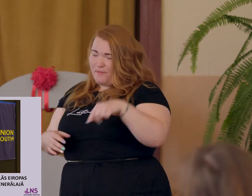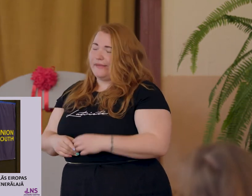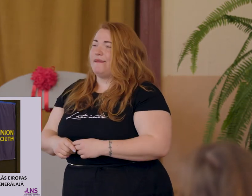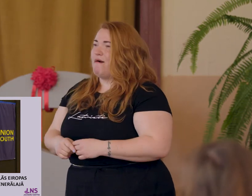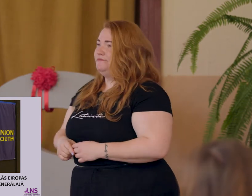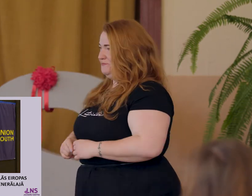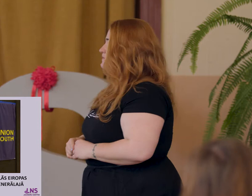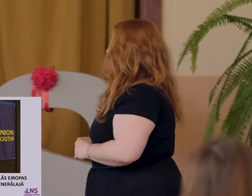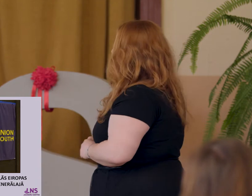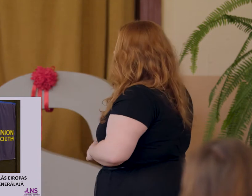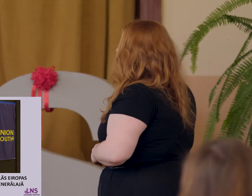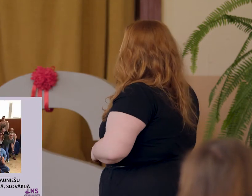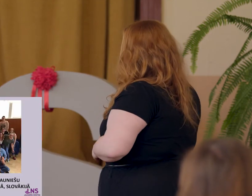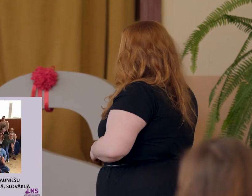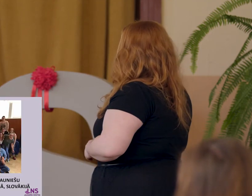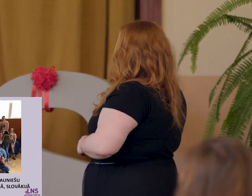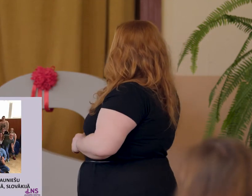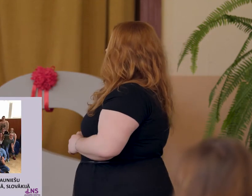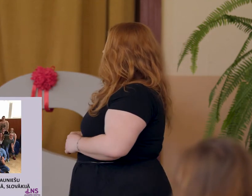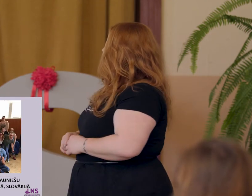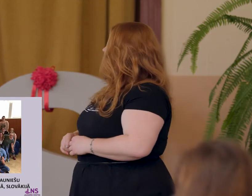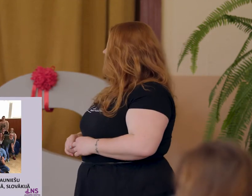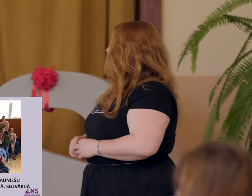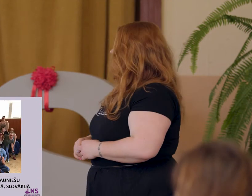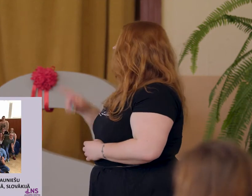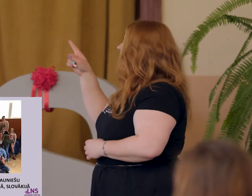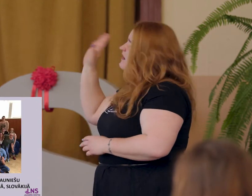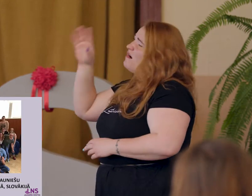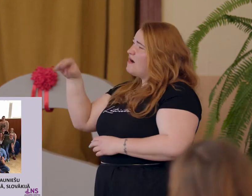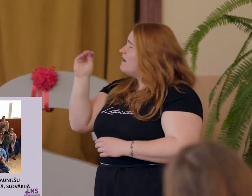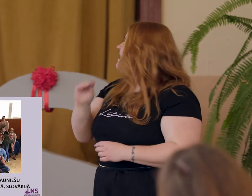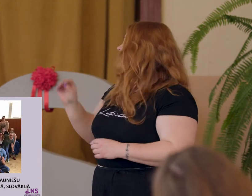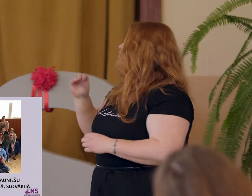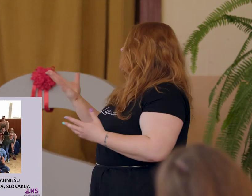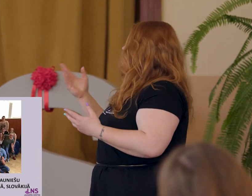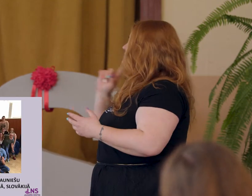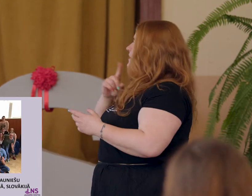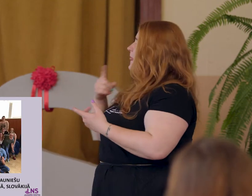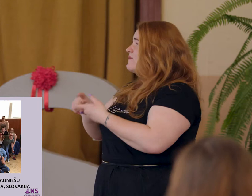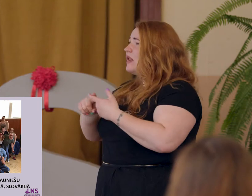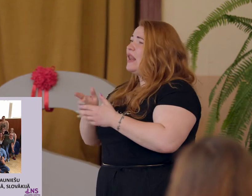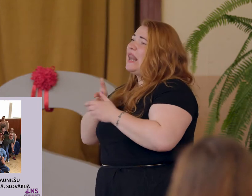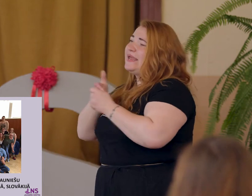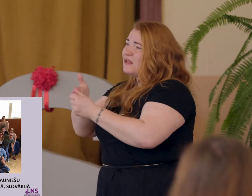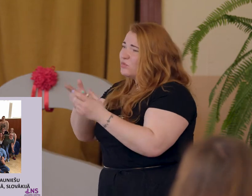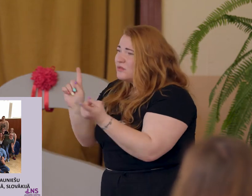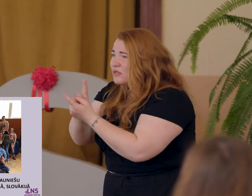pieciem, kurā vietā, tā, Beļģijā būs, jā. Un tas ir Eiropas nedzirdīgo